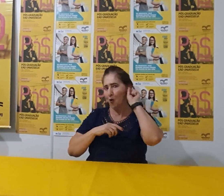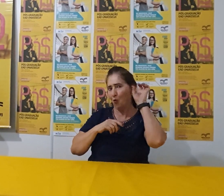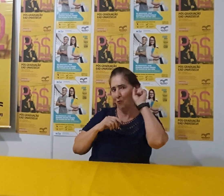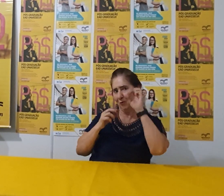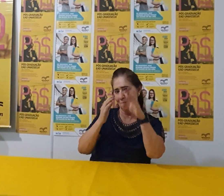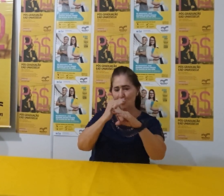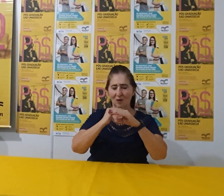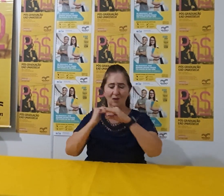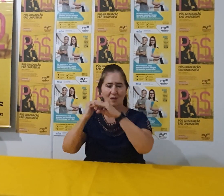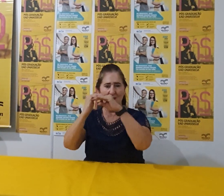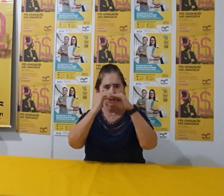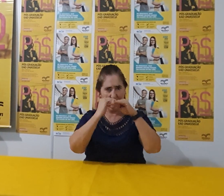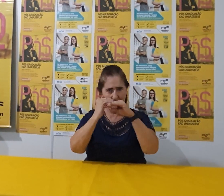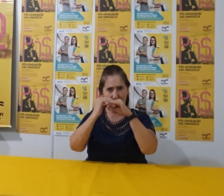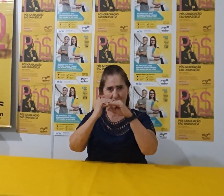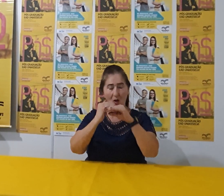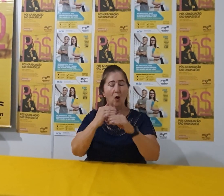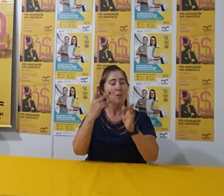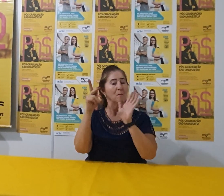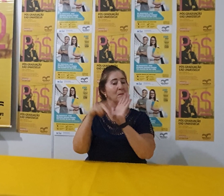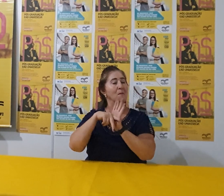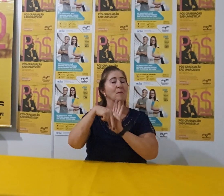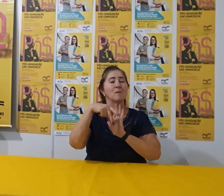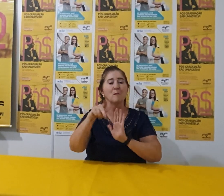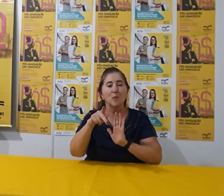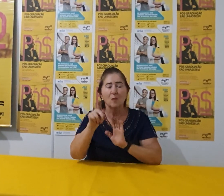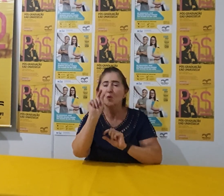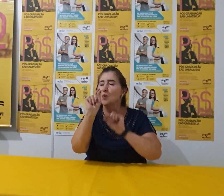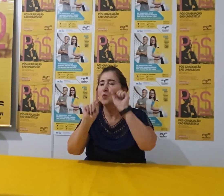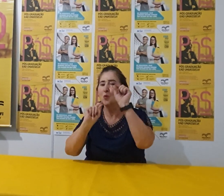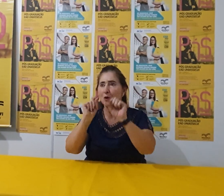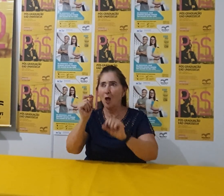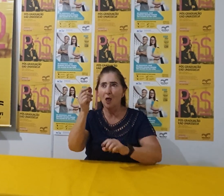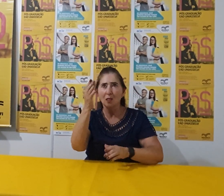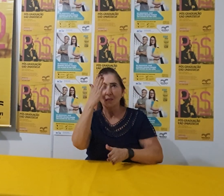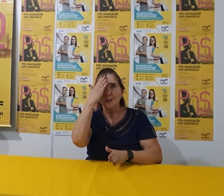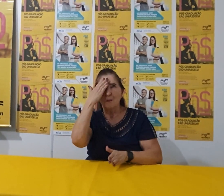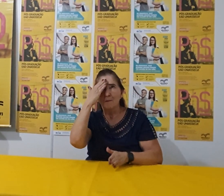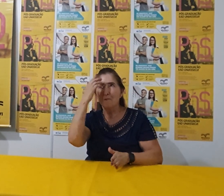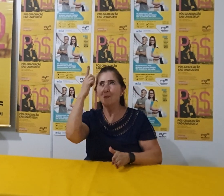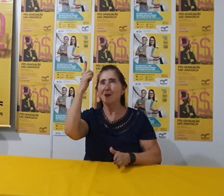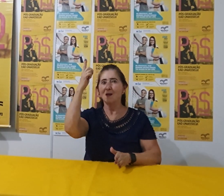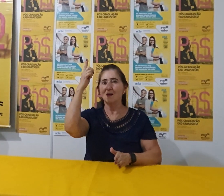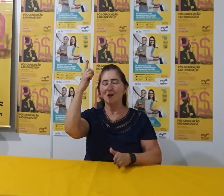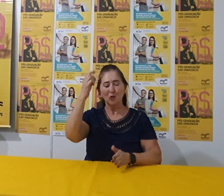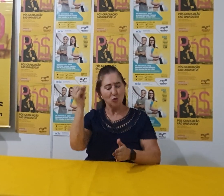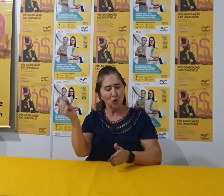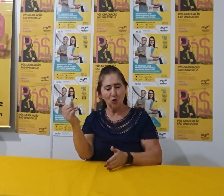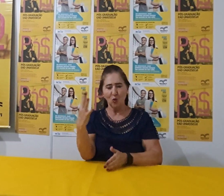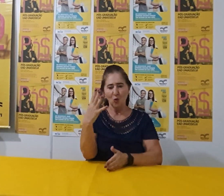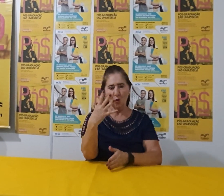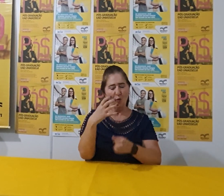ouvinte. Para isso, pensar em novas metodologias e modelos de ensino são